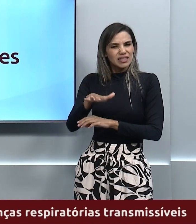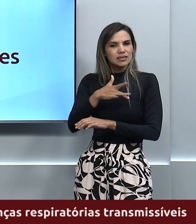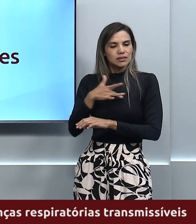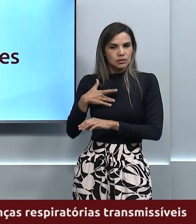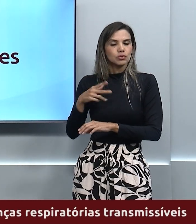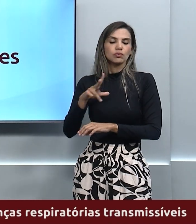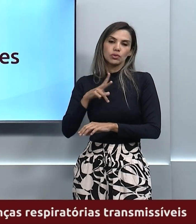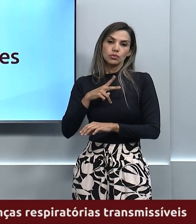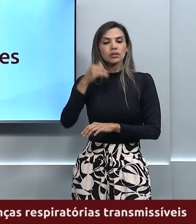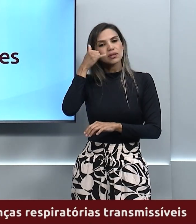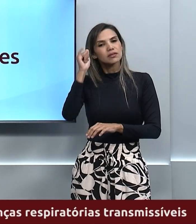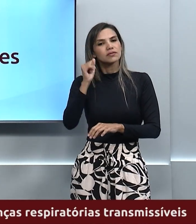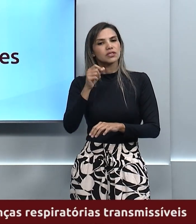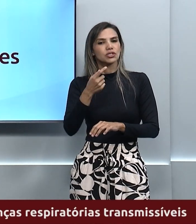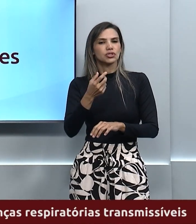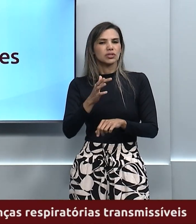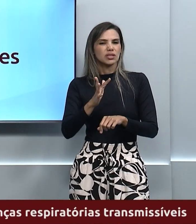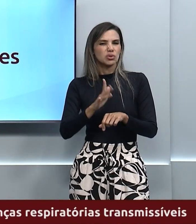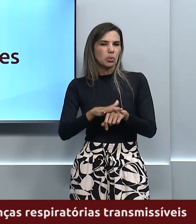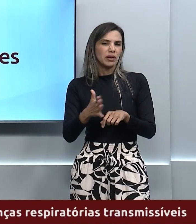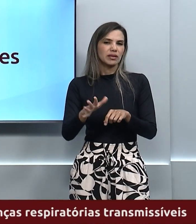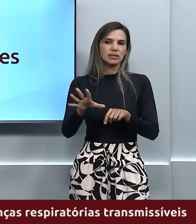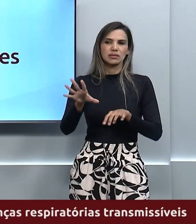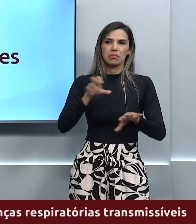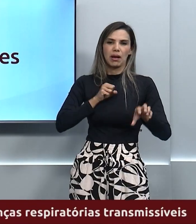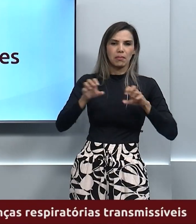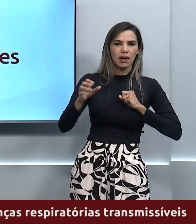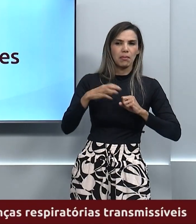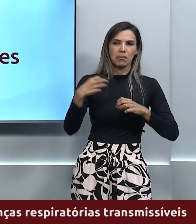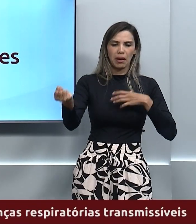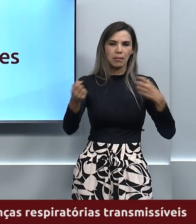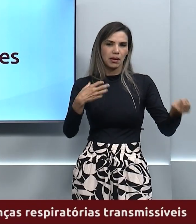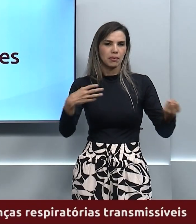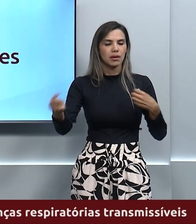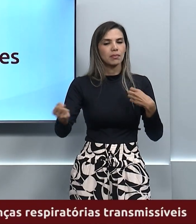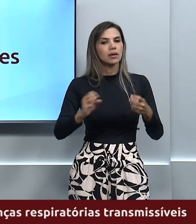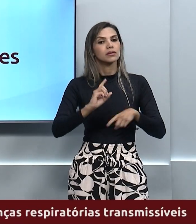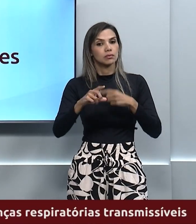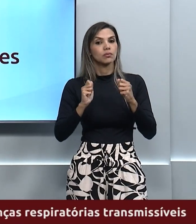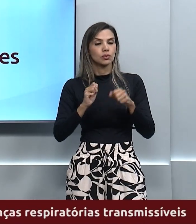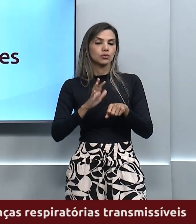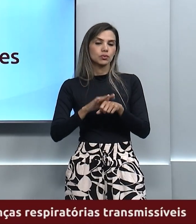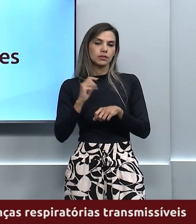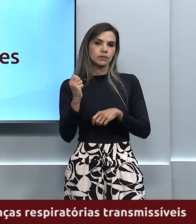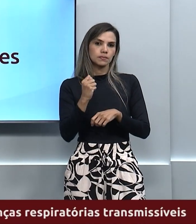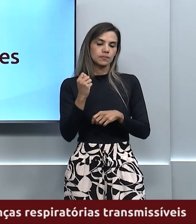evite ser contaminado, né, por esses vírus aí que podem levar a casos mais sérios.